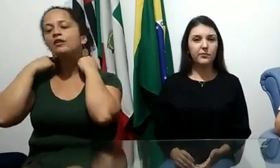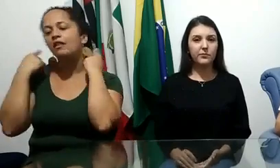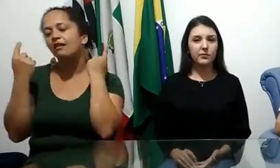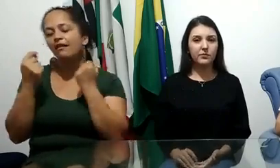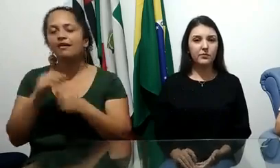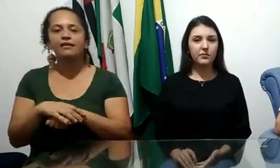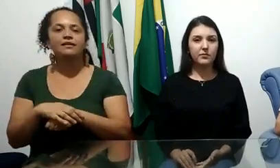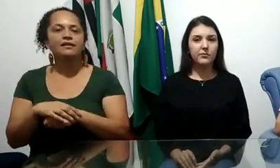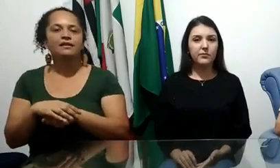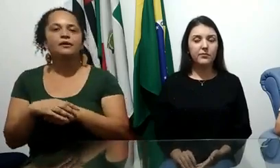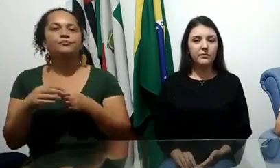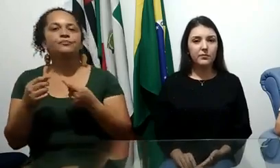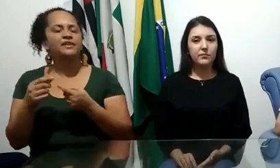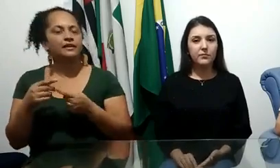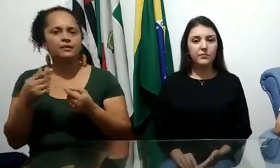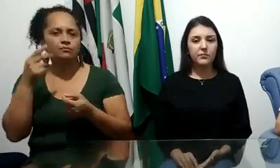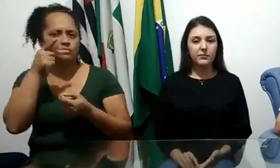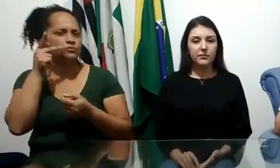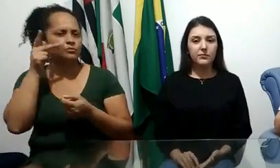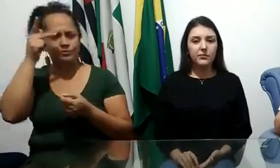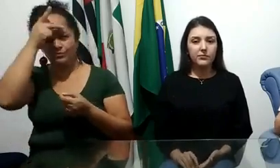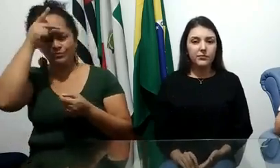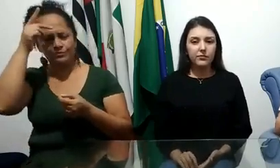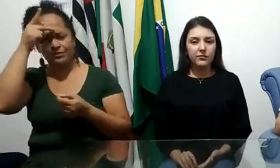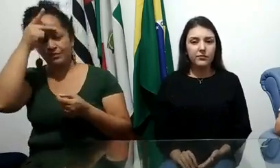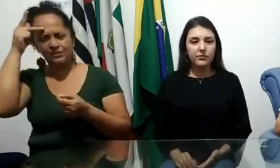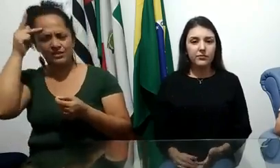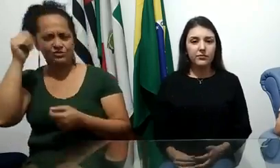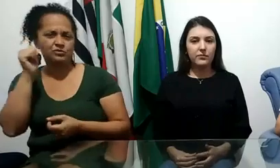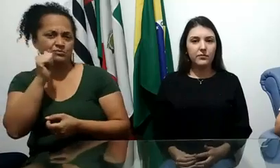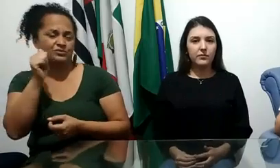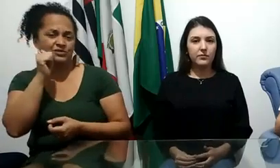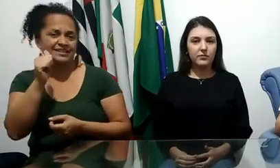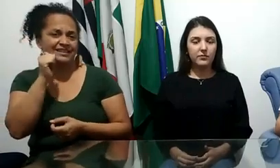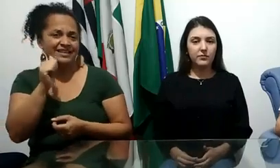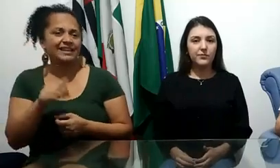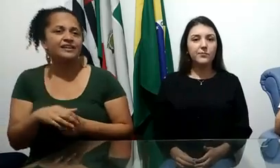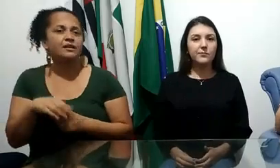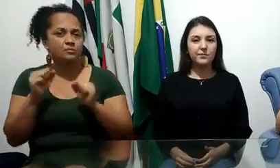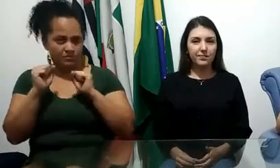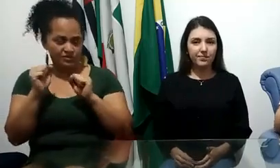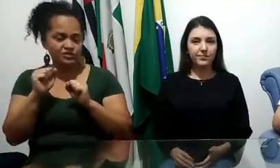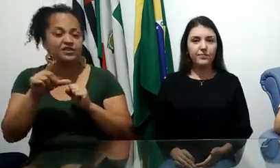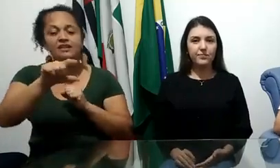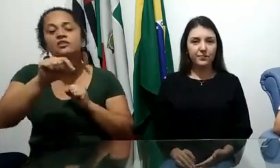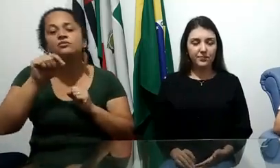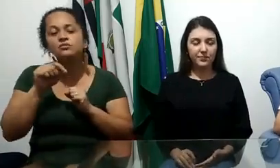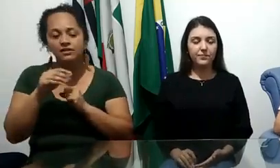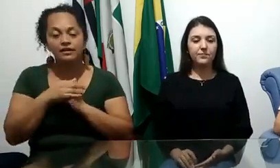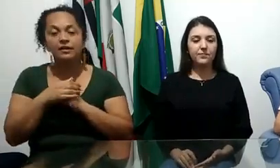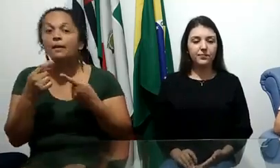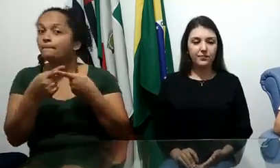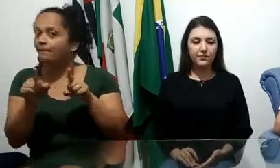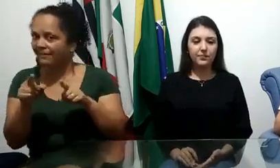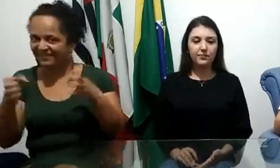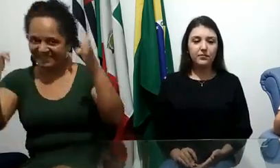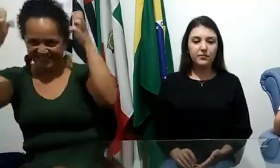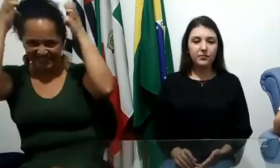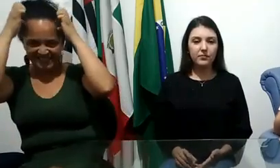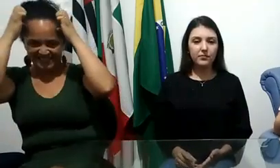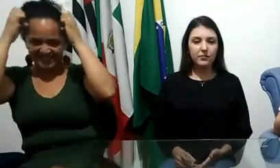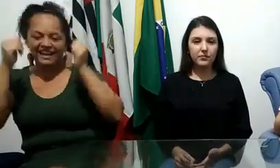Mas Esther, quando foi a vez dela, ela falou para Hegai, ela falou assim, eu vou colocar aquilo que você falar para eu colocar.